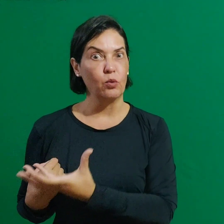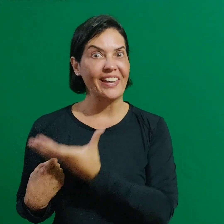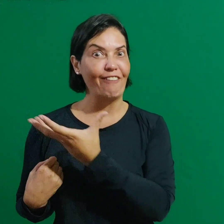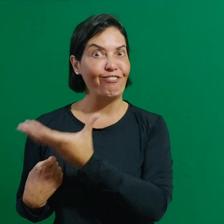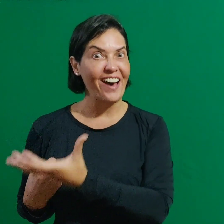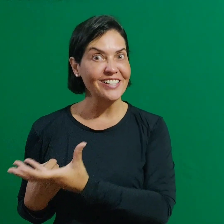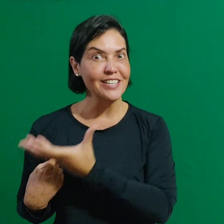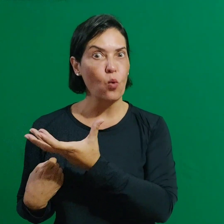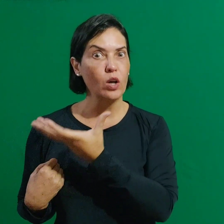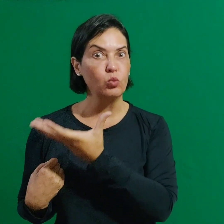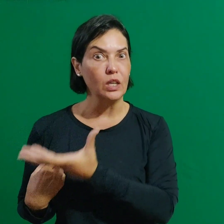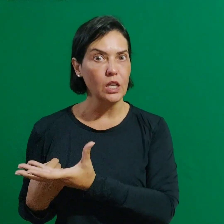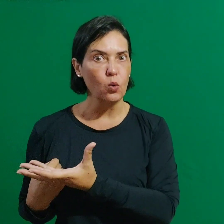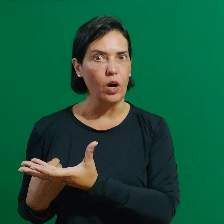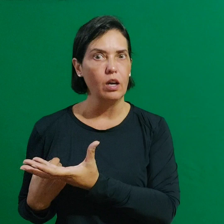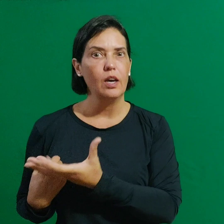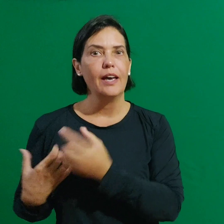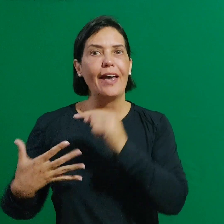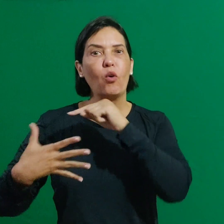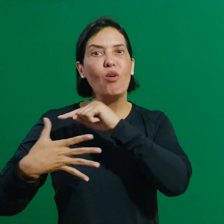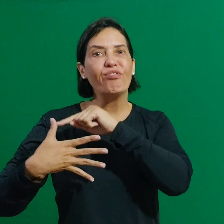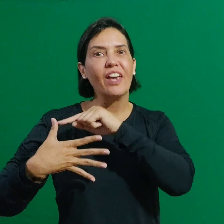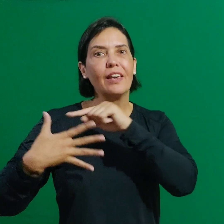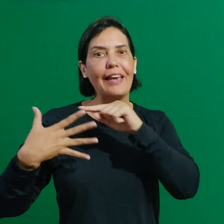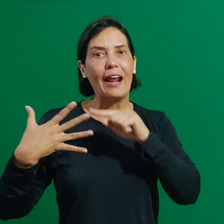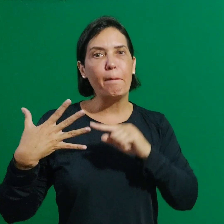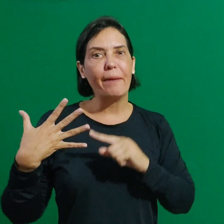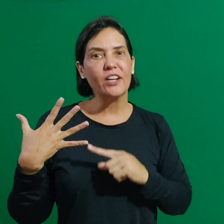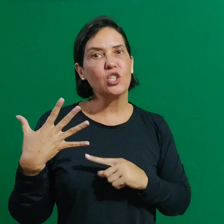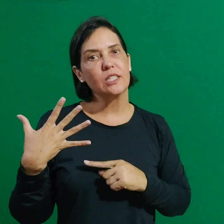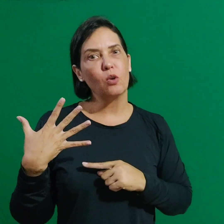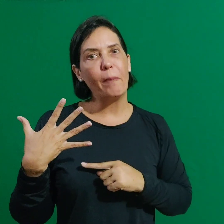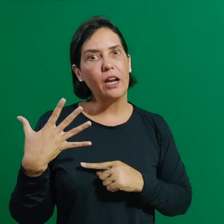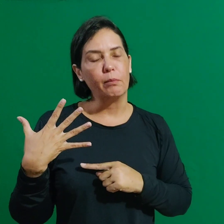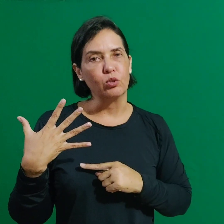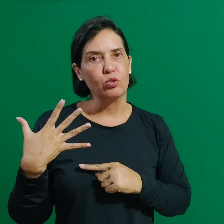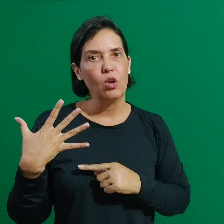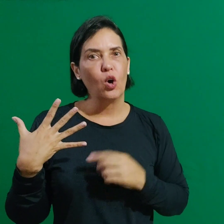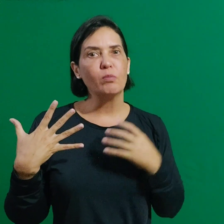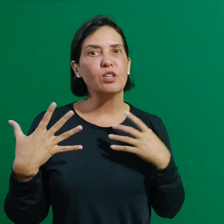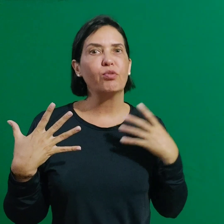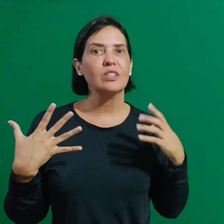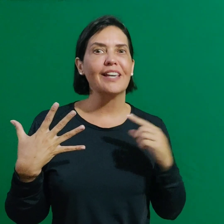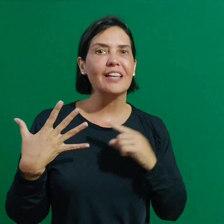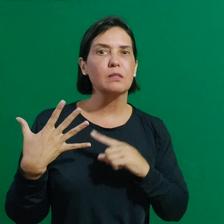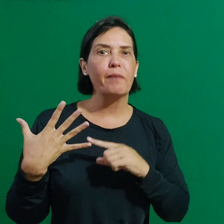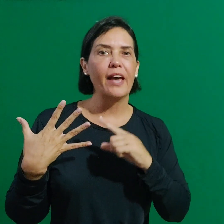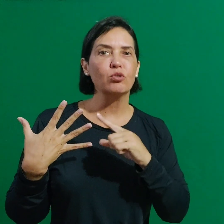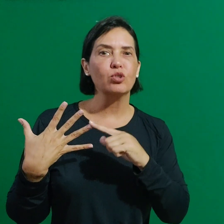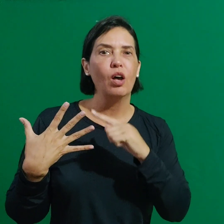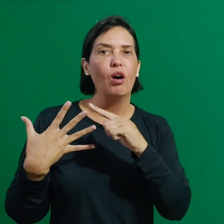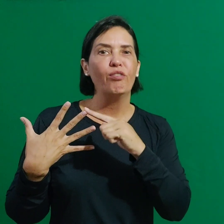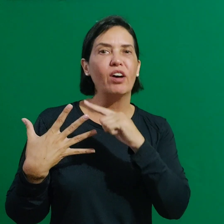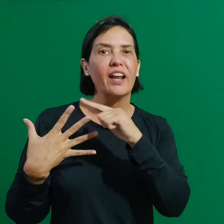que a faz enquanto língua, ela parte de 5 parâmetros, como se fossem aspectos